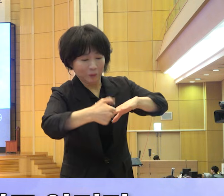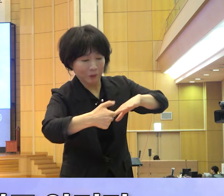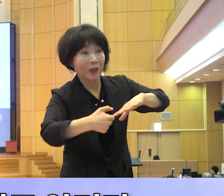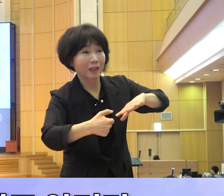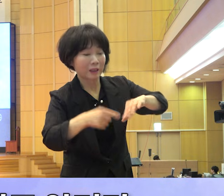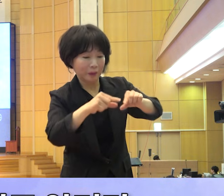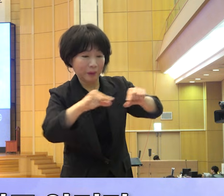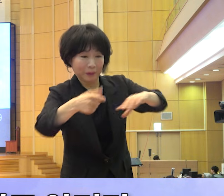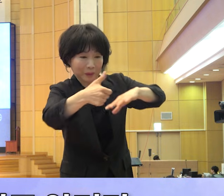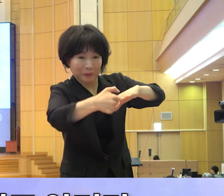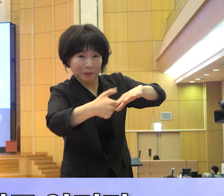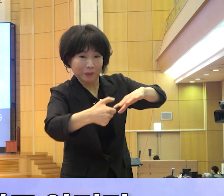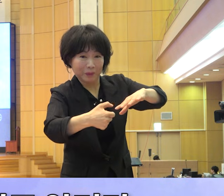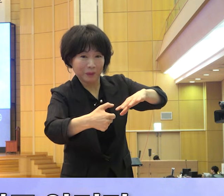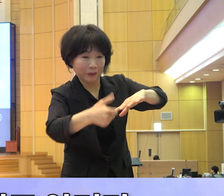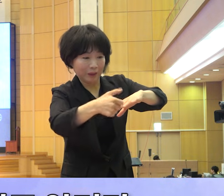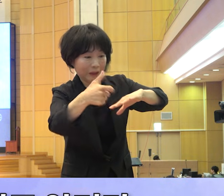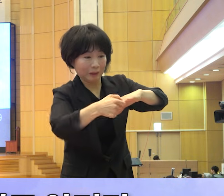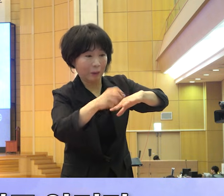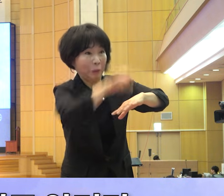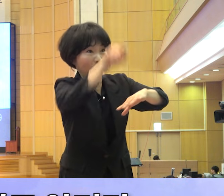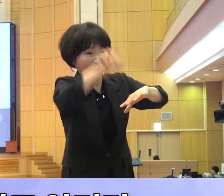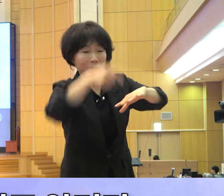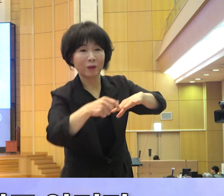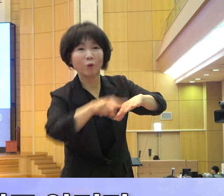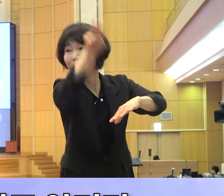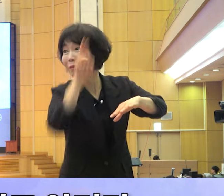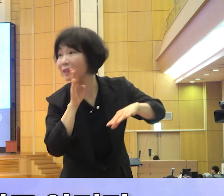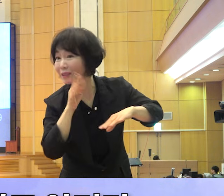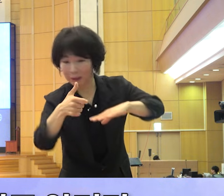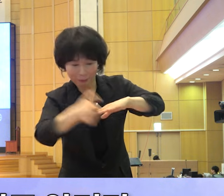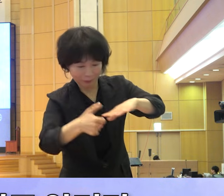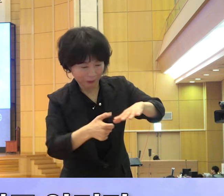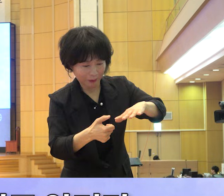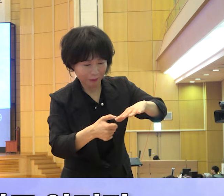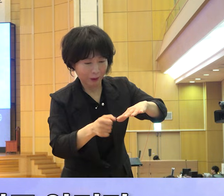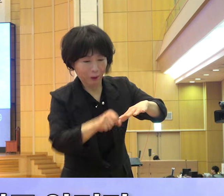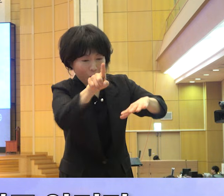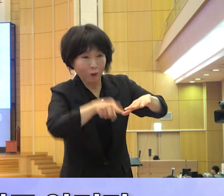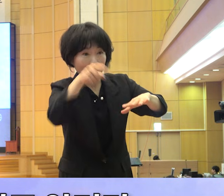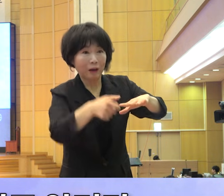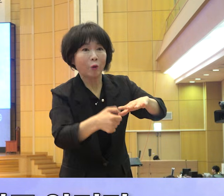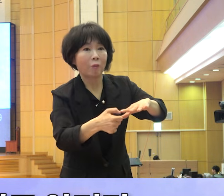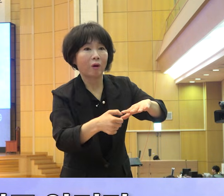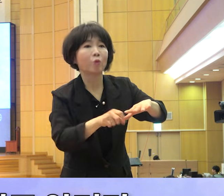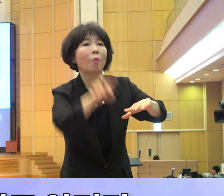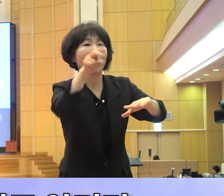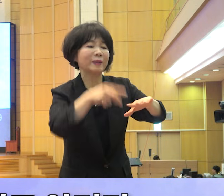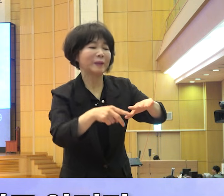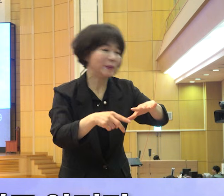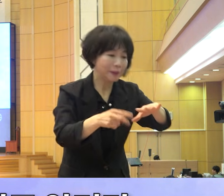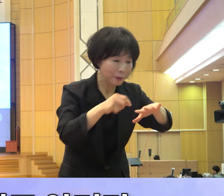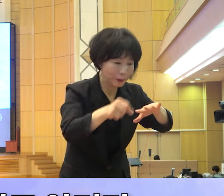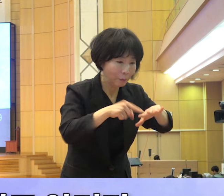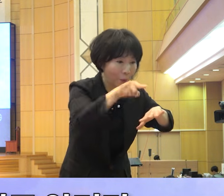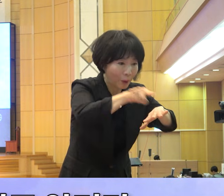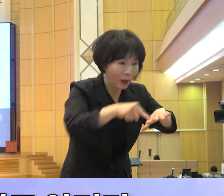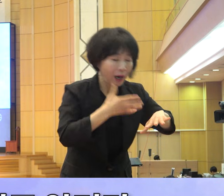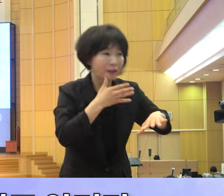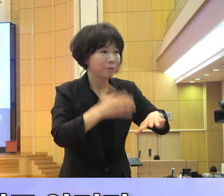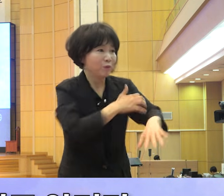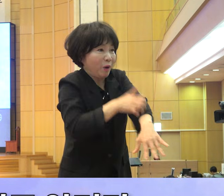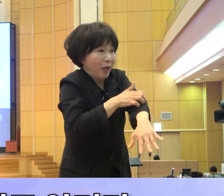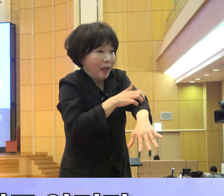딱 그러면 손톱이 탁탁탁탁탁 튀어나가잖아요. 이거는 손톱이 튀어나가지